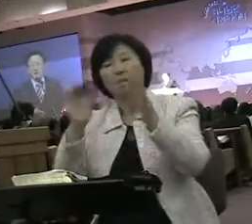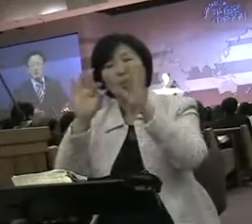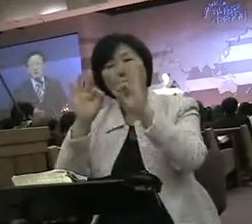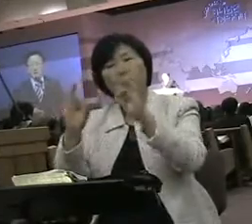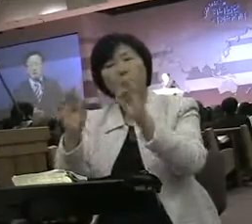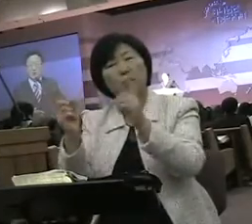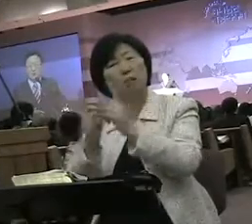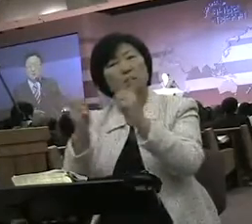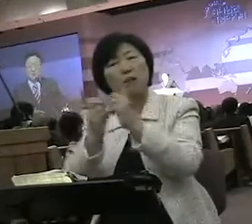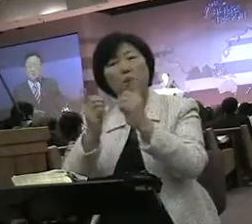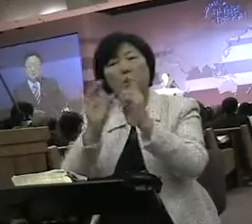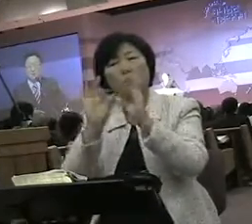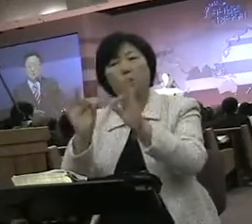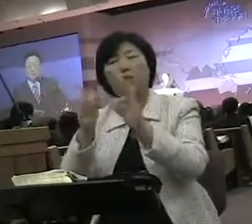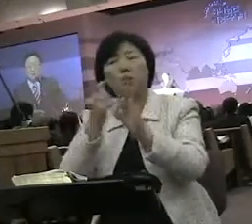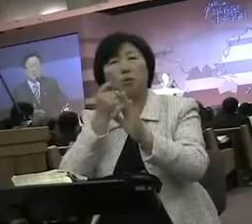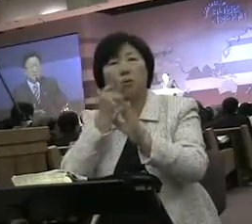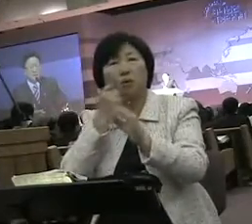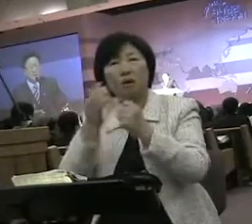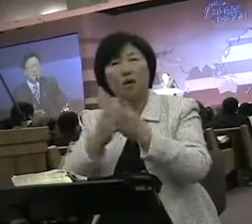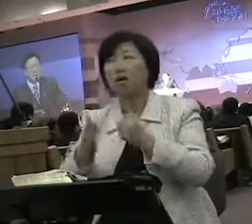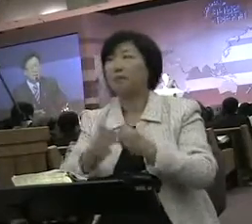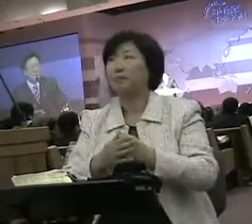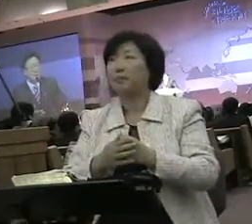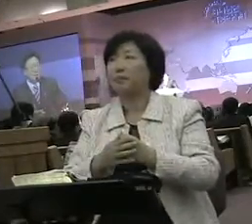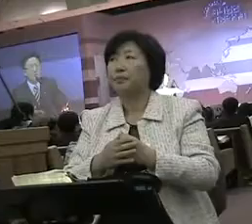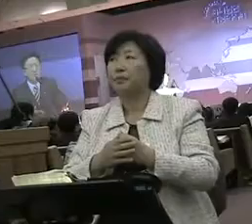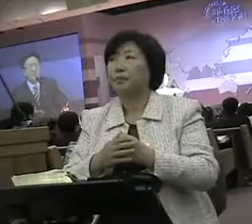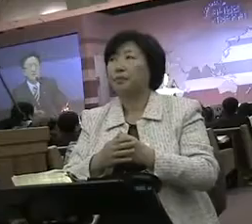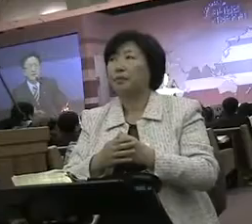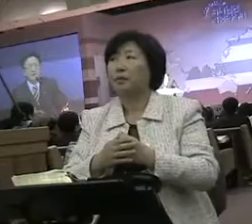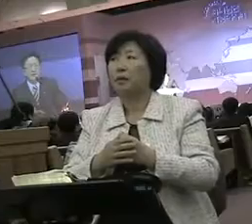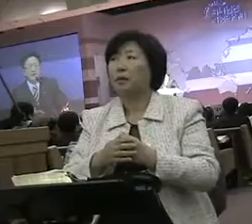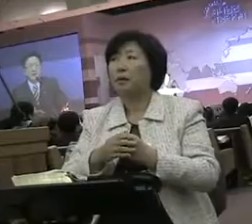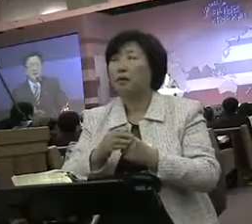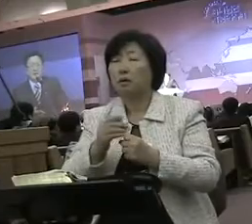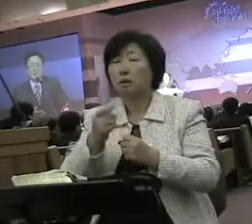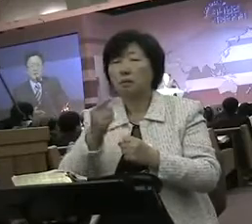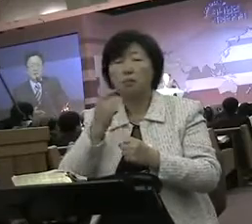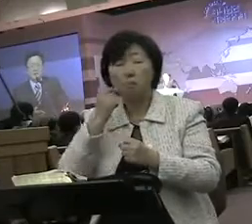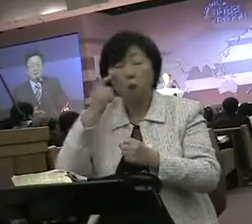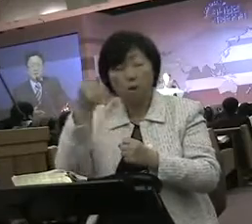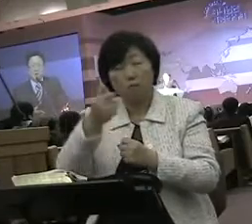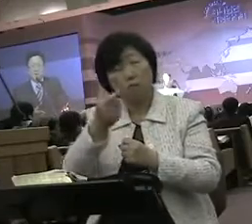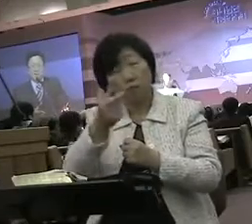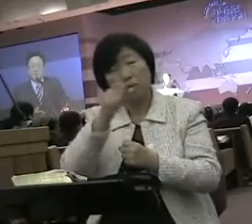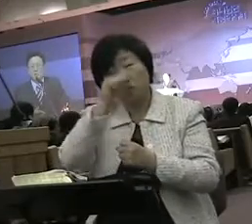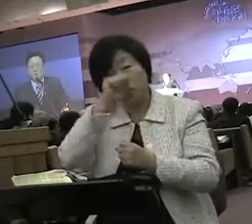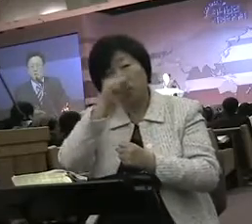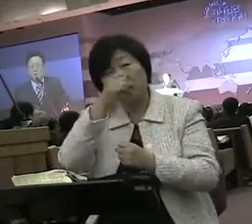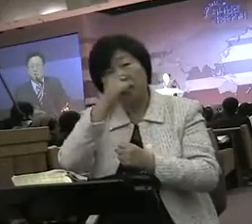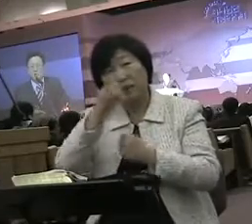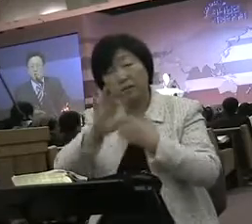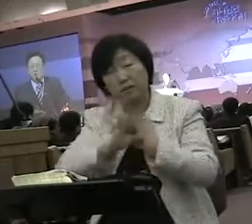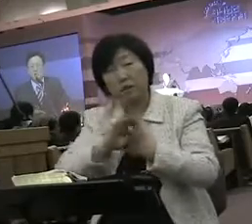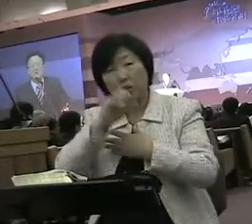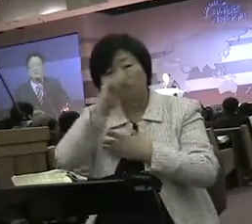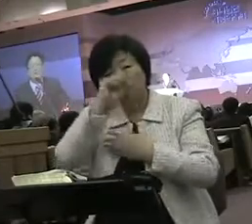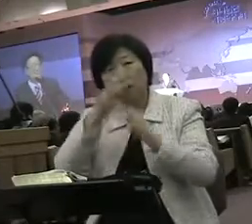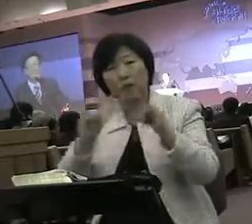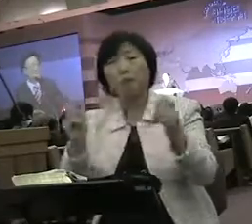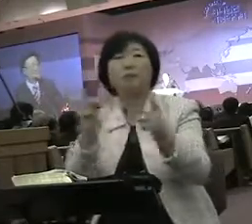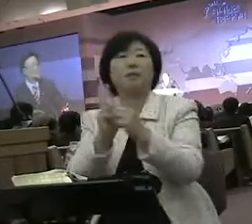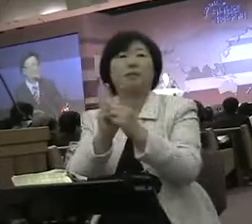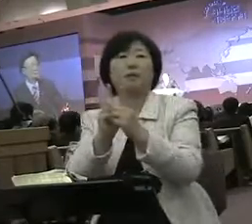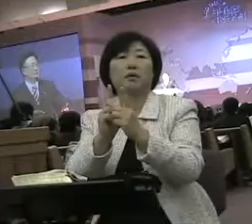제가 살아온 시간들을 돌아보면요, 지금 저에게 조금이라도 선한 것이 있다면 하나님이 참 좋은 분들을 만나게 해주셨기 때문에